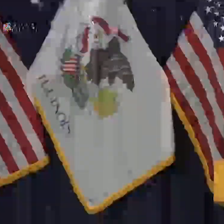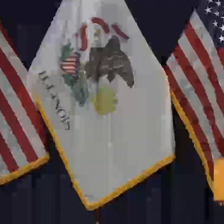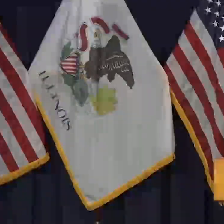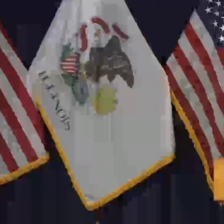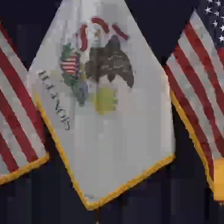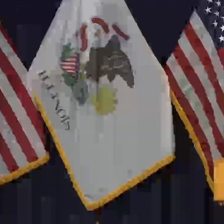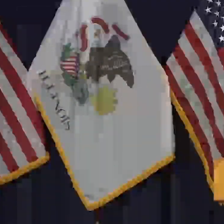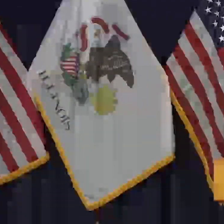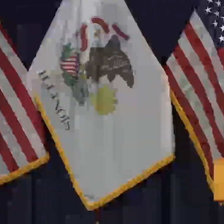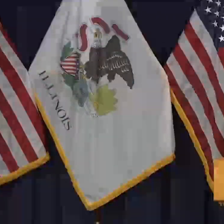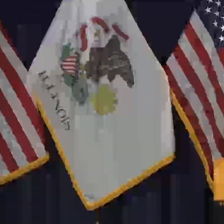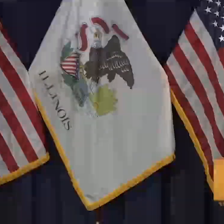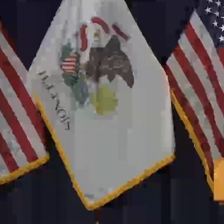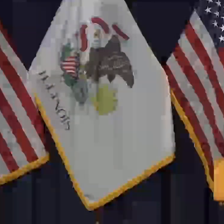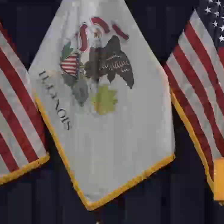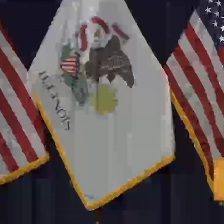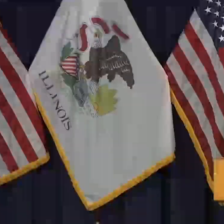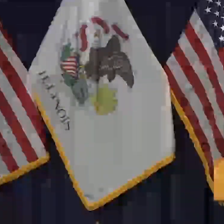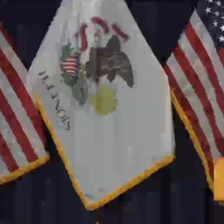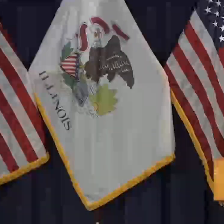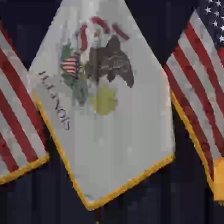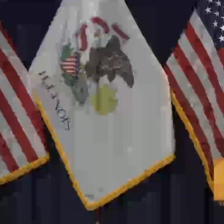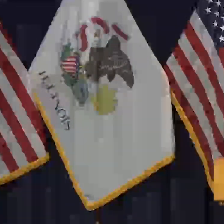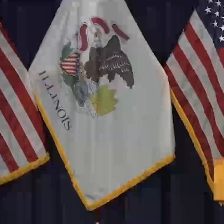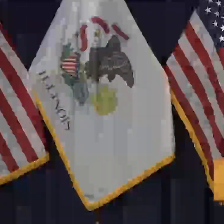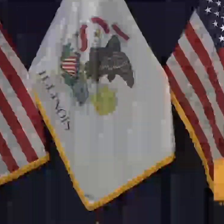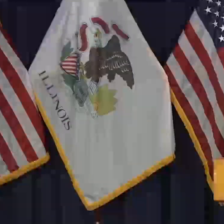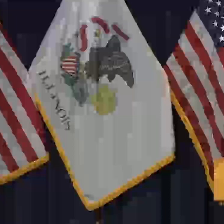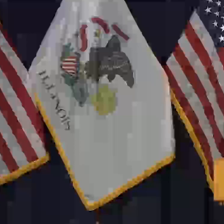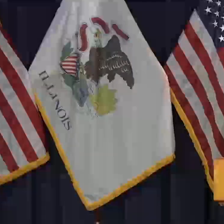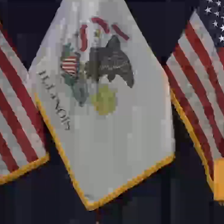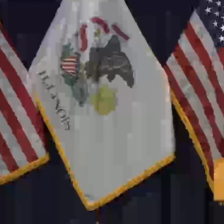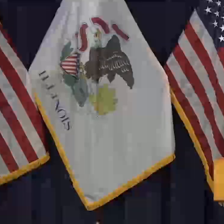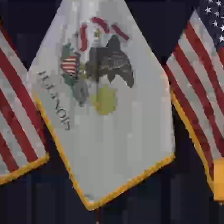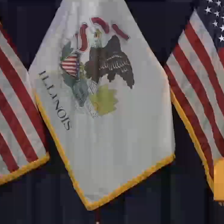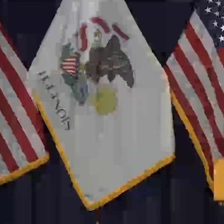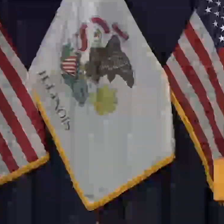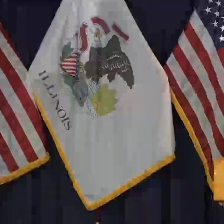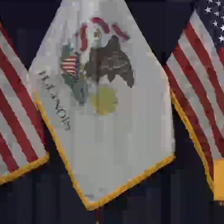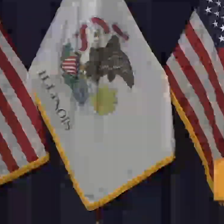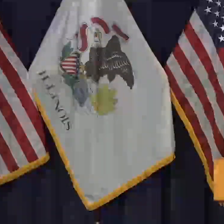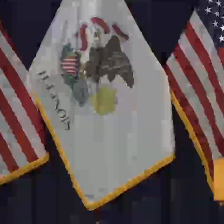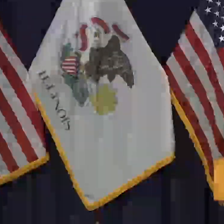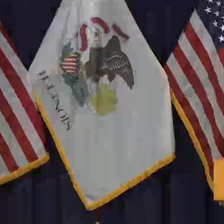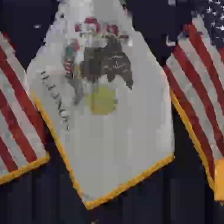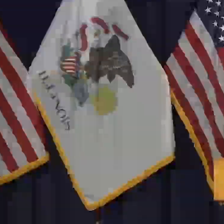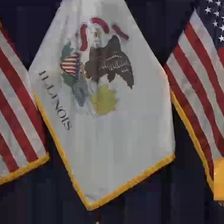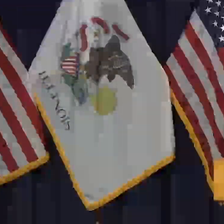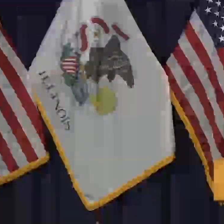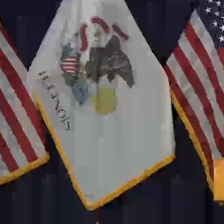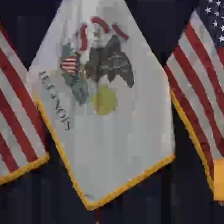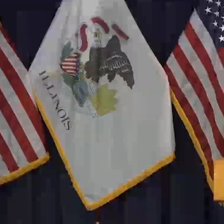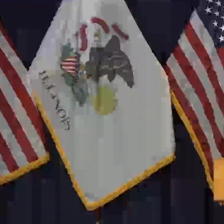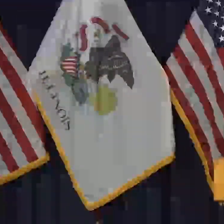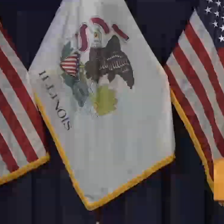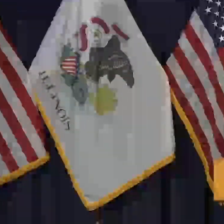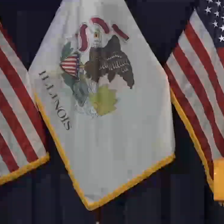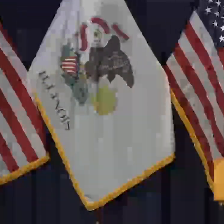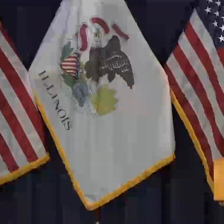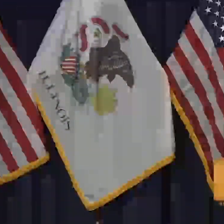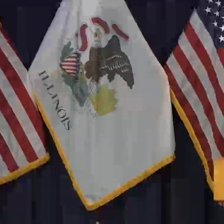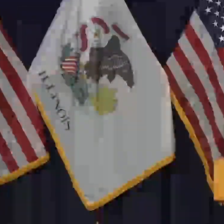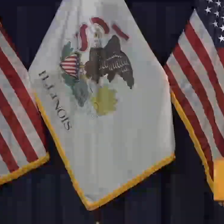Elgin Family Care Center en el norte del estado, con clínicas en Elgin, McHenry,